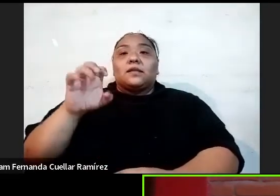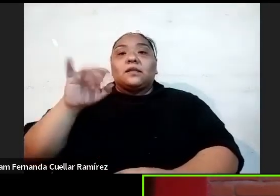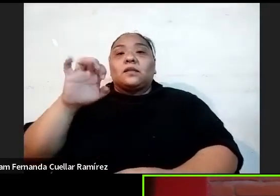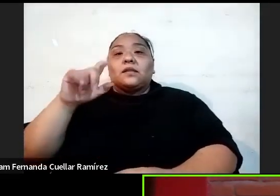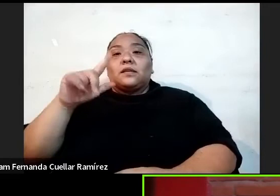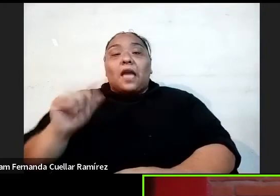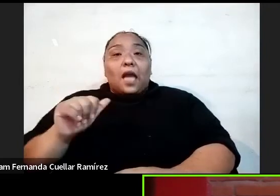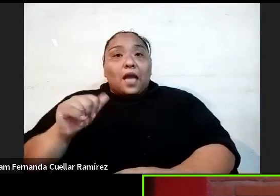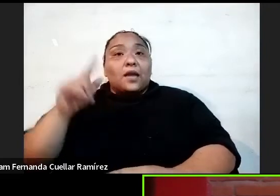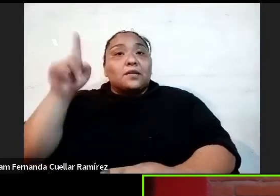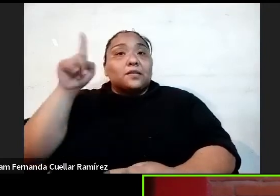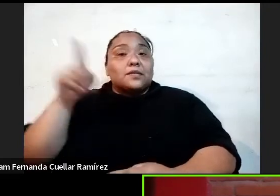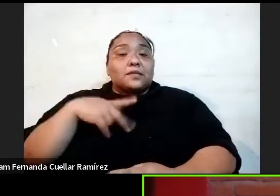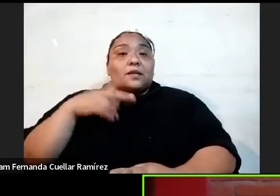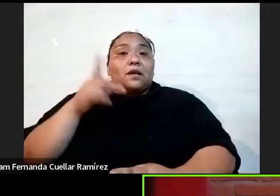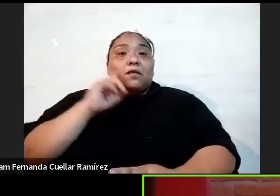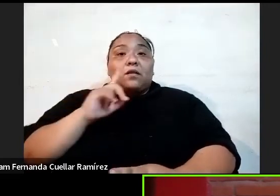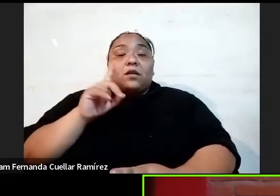importante.